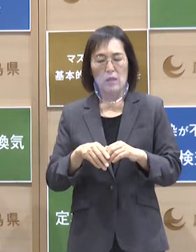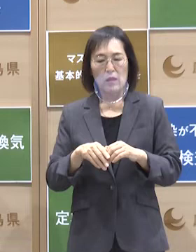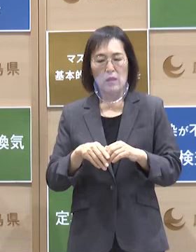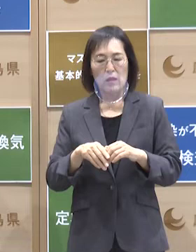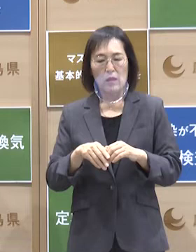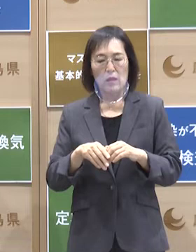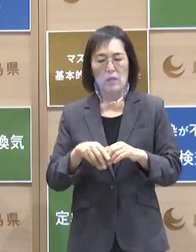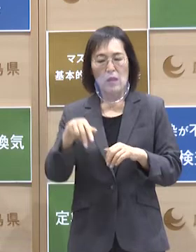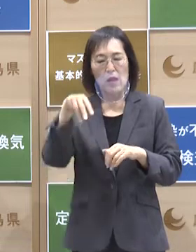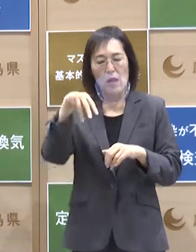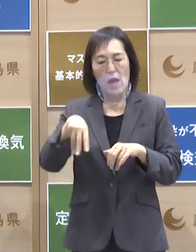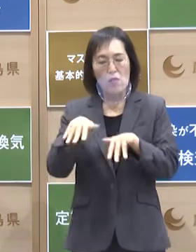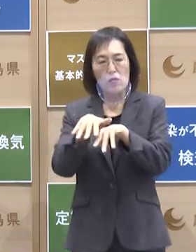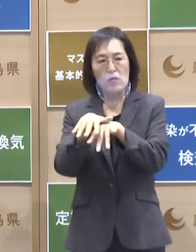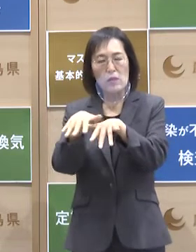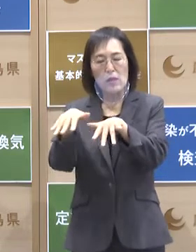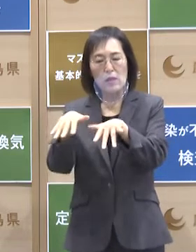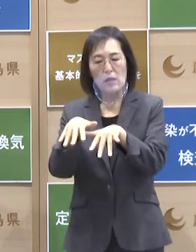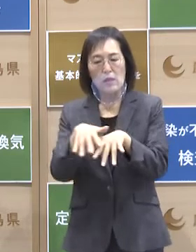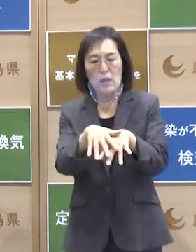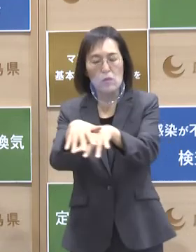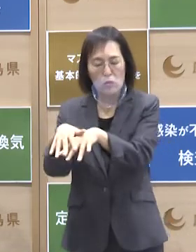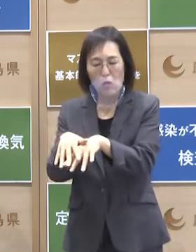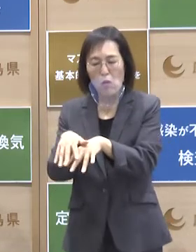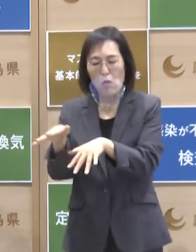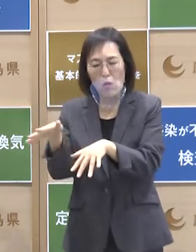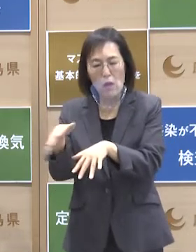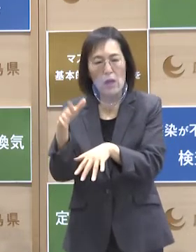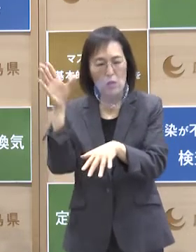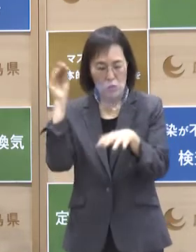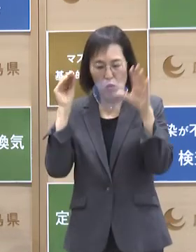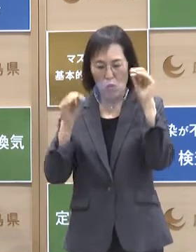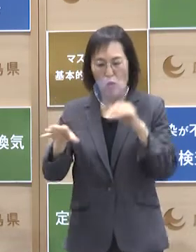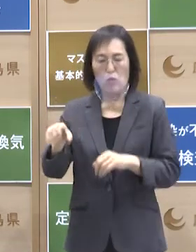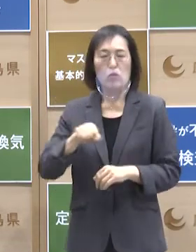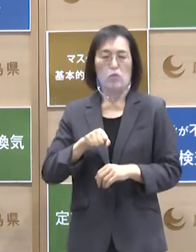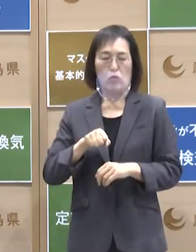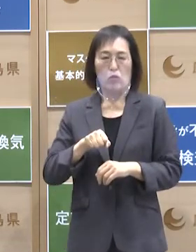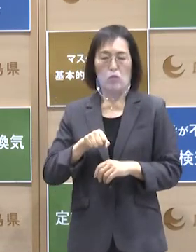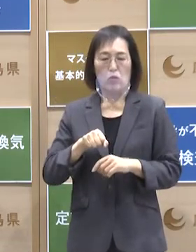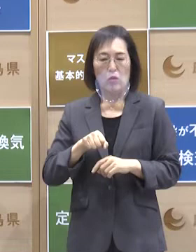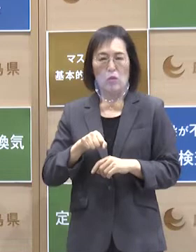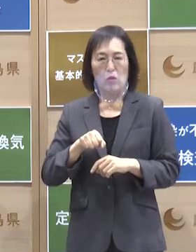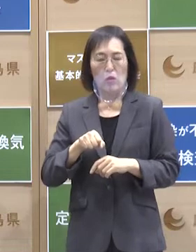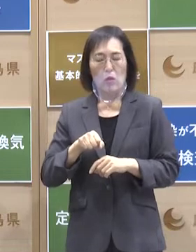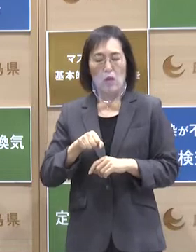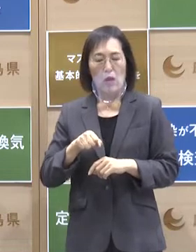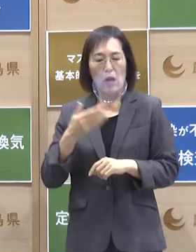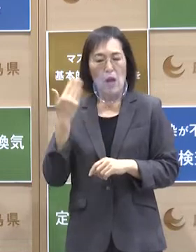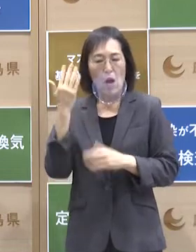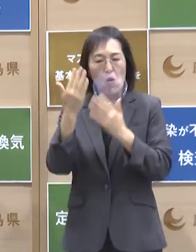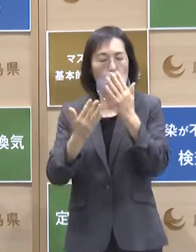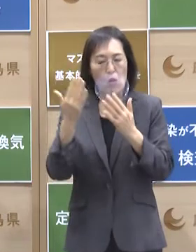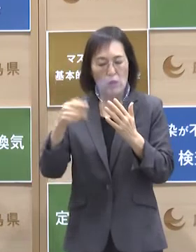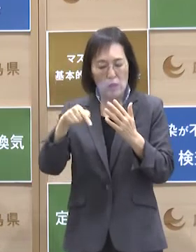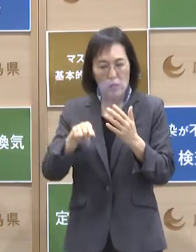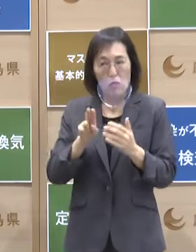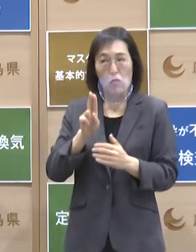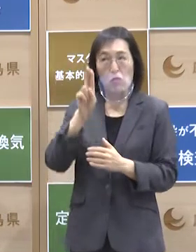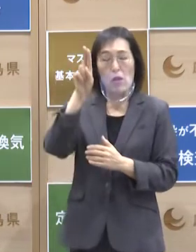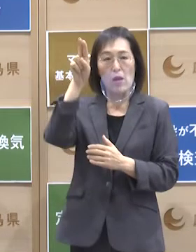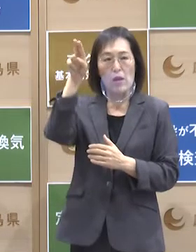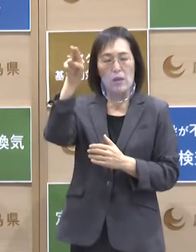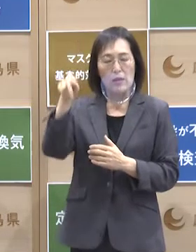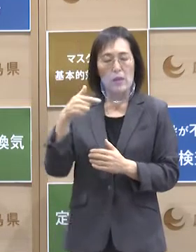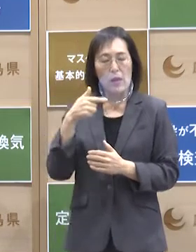Mnet を通信する方法ですが、この青森 の上空を飛んで、太